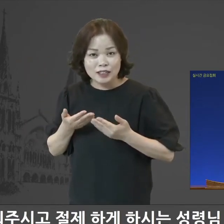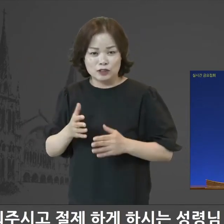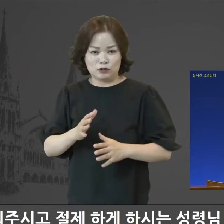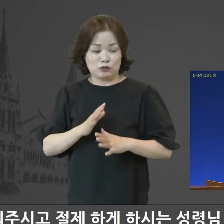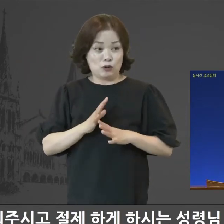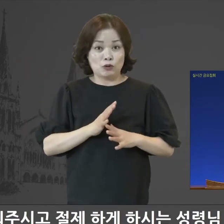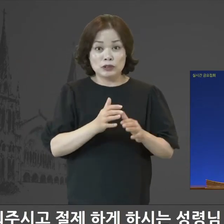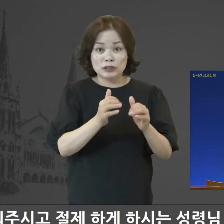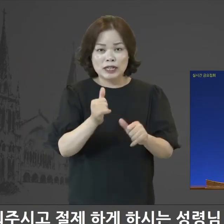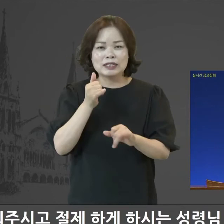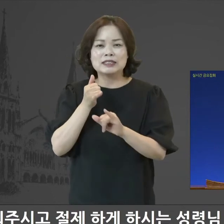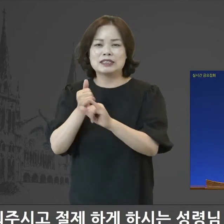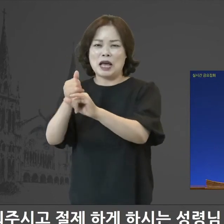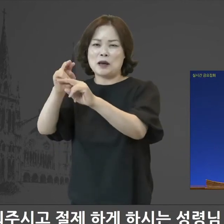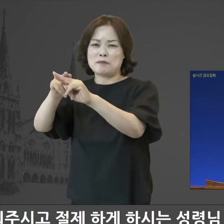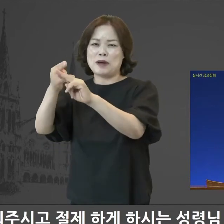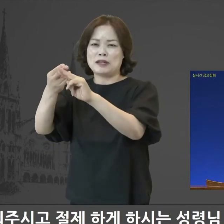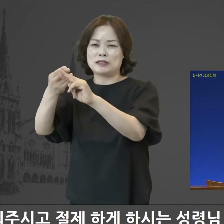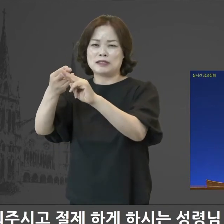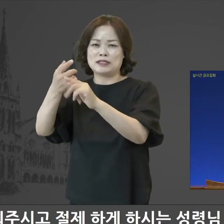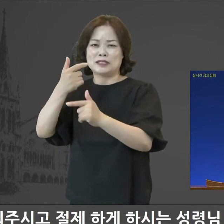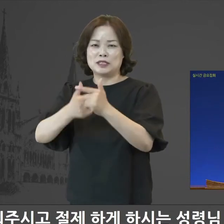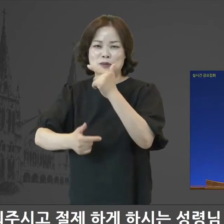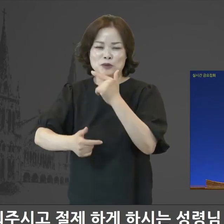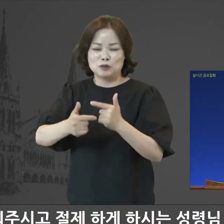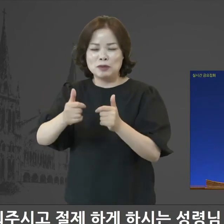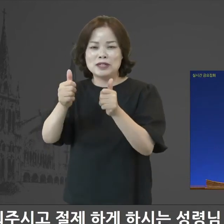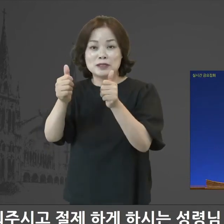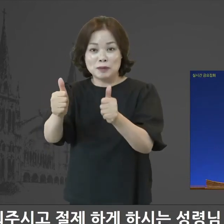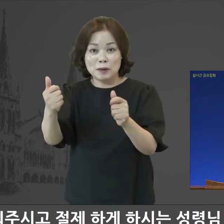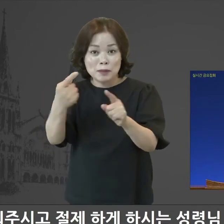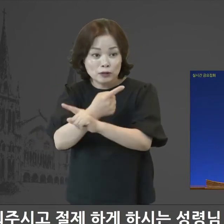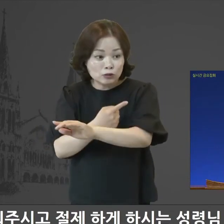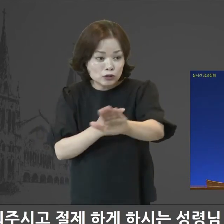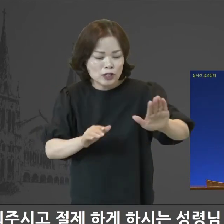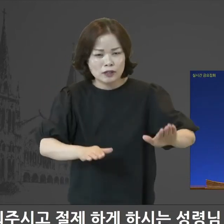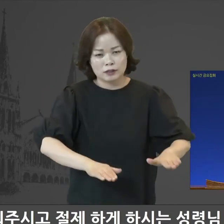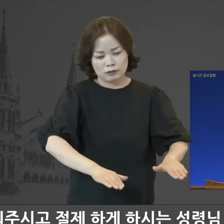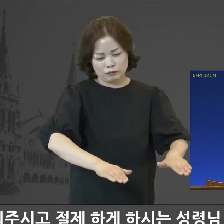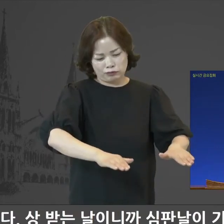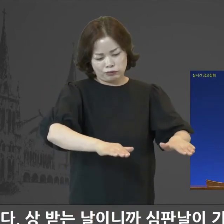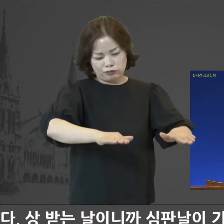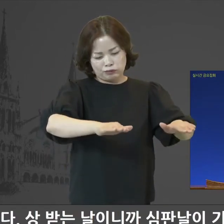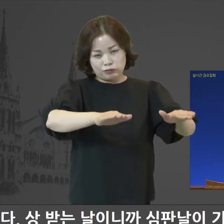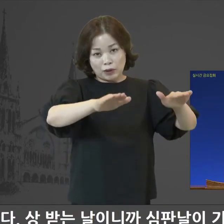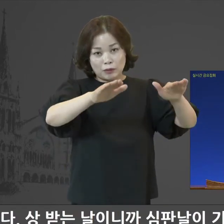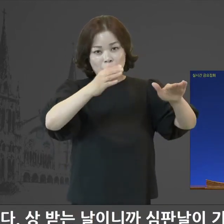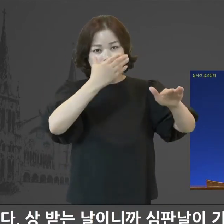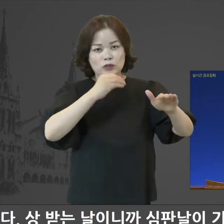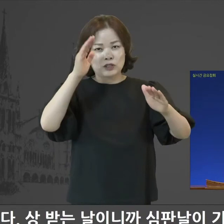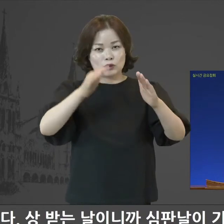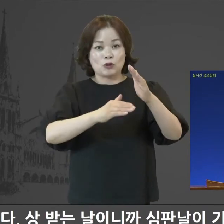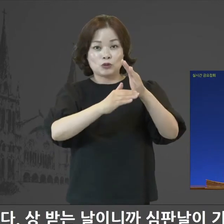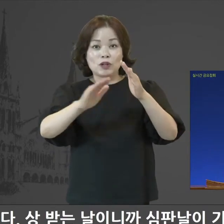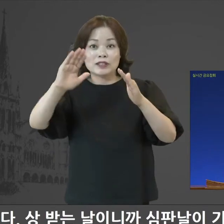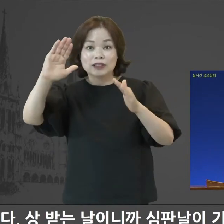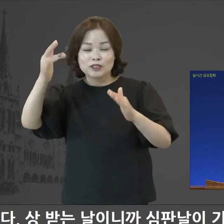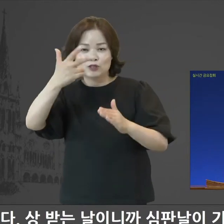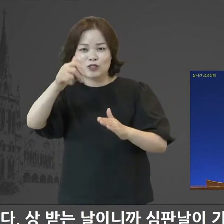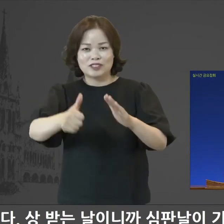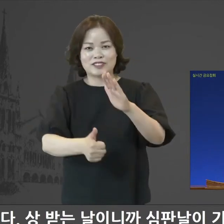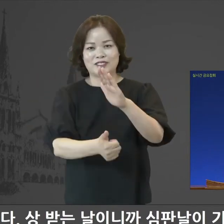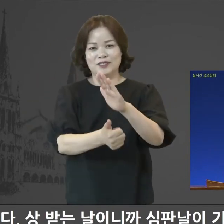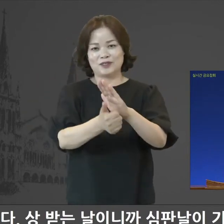심판이 상 받는 기쁨의 심판으로 바뀌어 가도록 우리가 성장과 성숙을 이루는 복된 성도들 되시기를